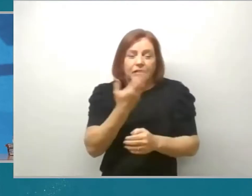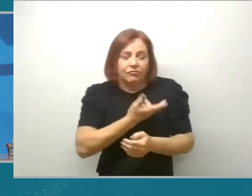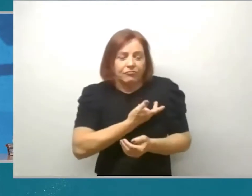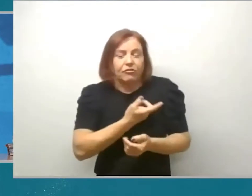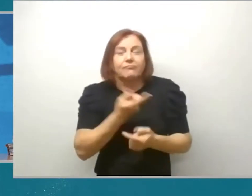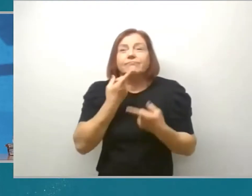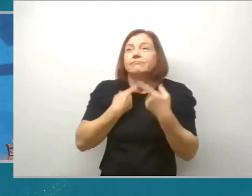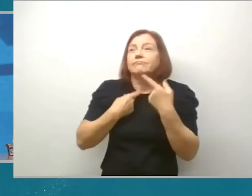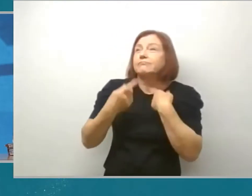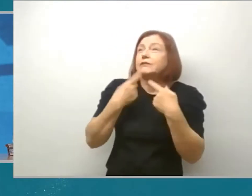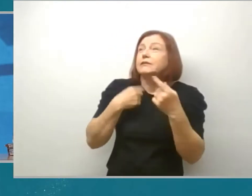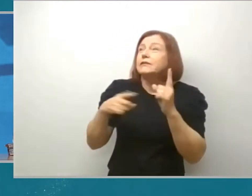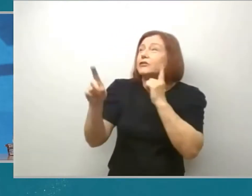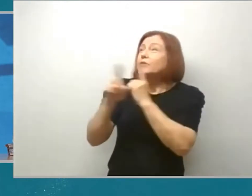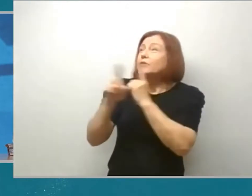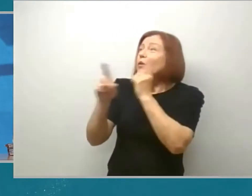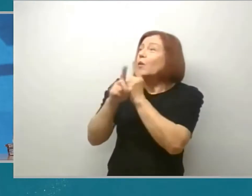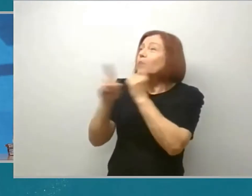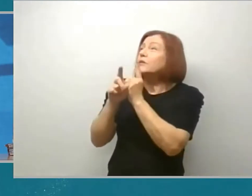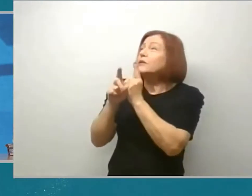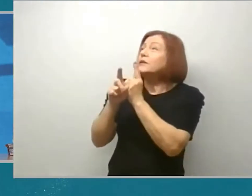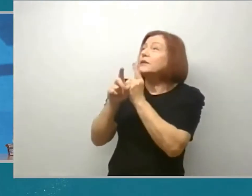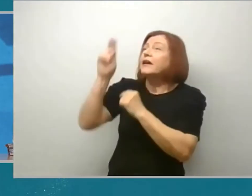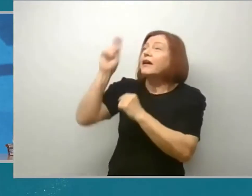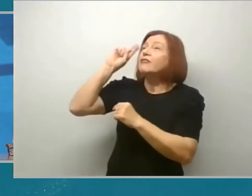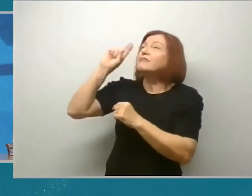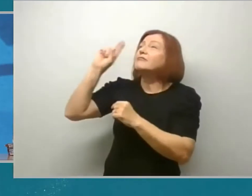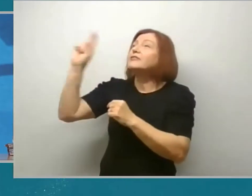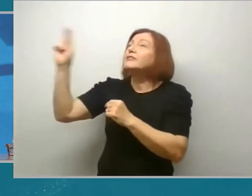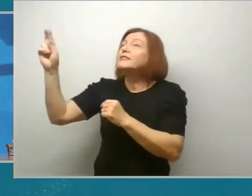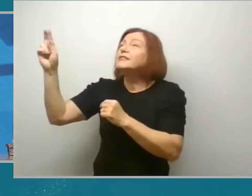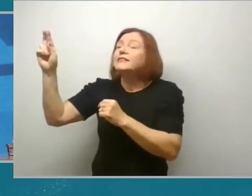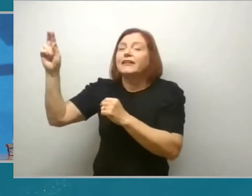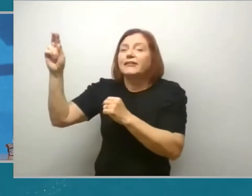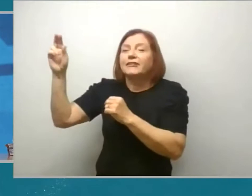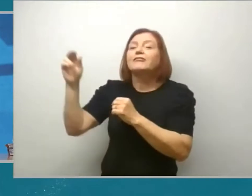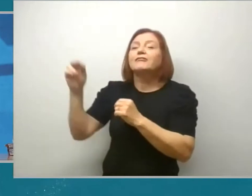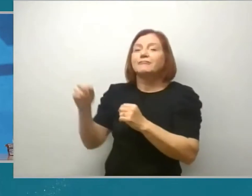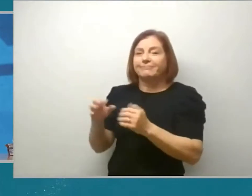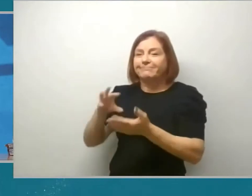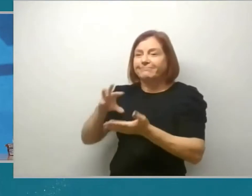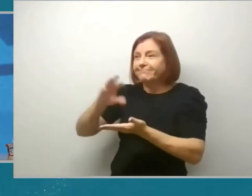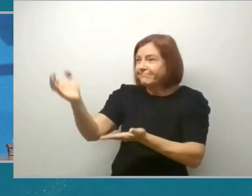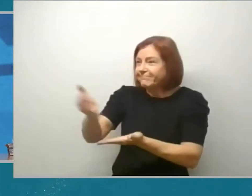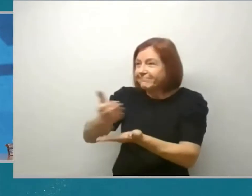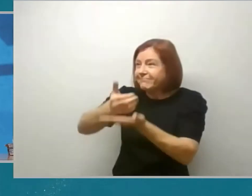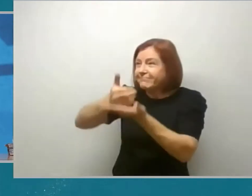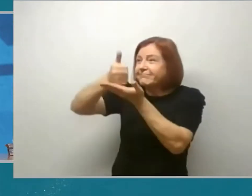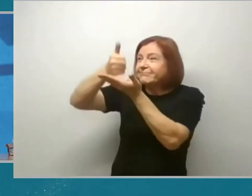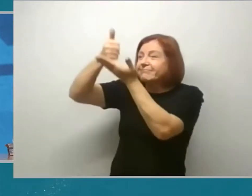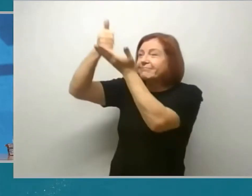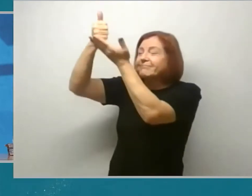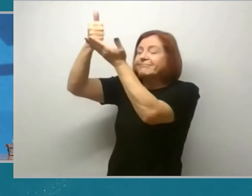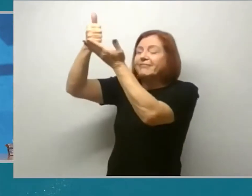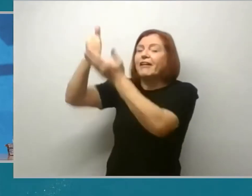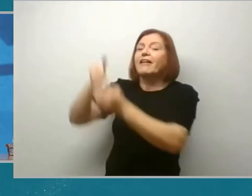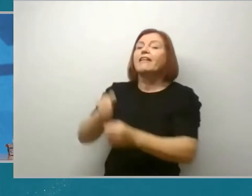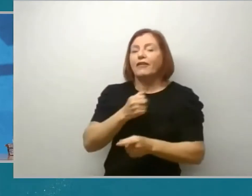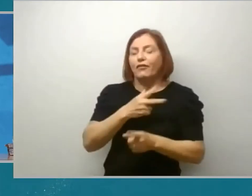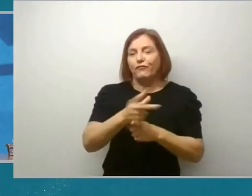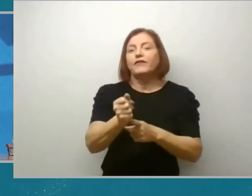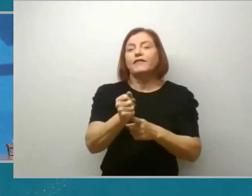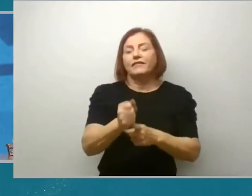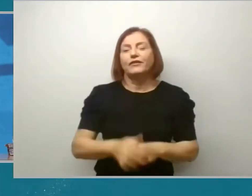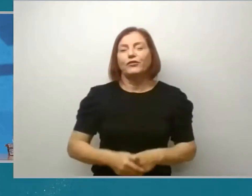encontrar o Senhor, não é? E o Senhor nos arrebatar, sermos vencedores. Não